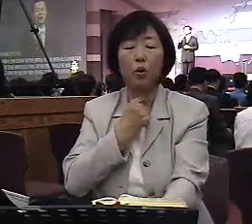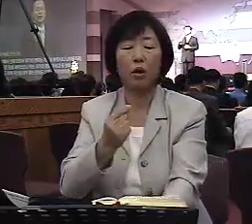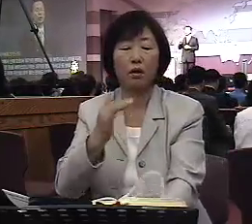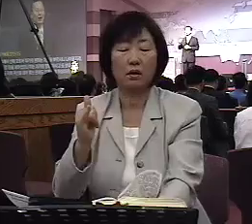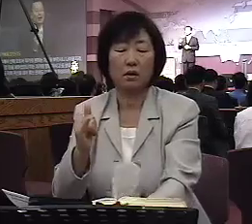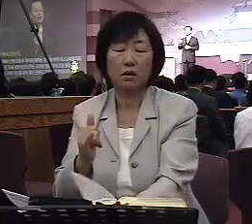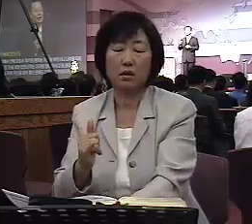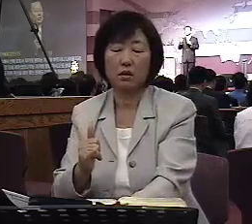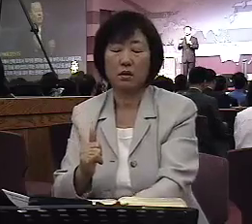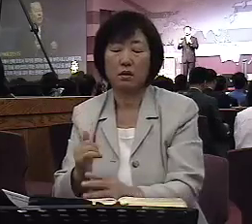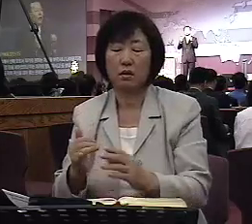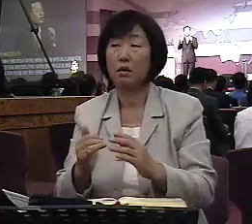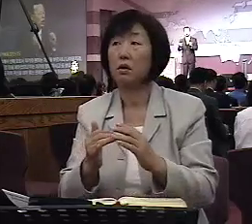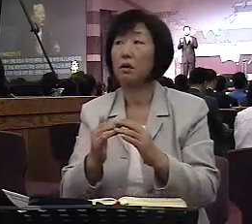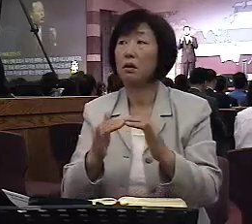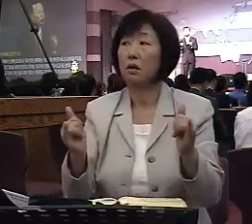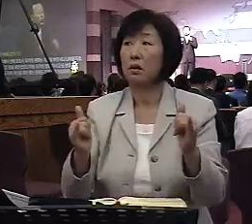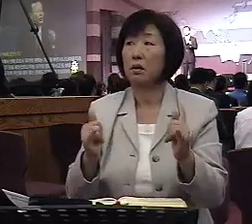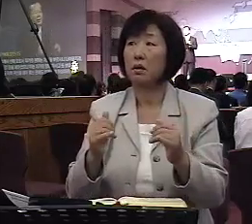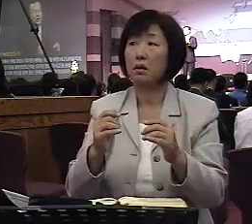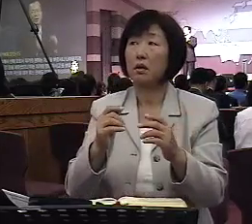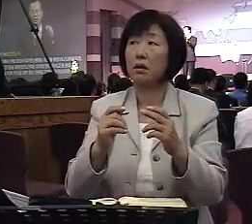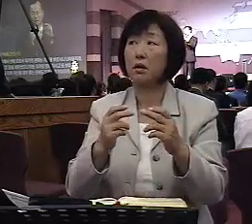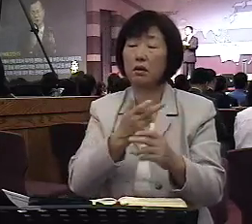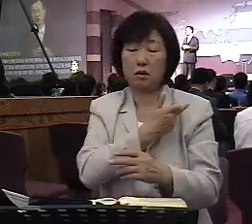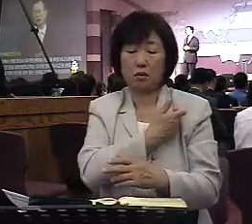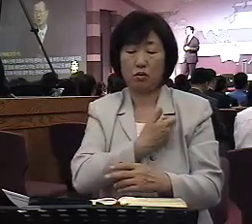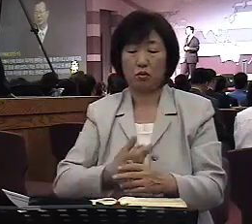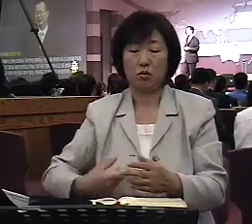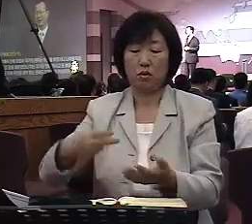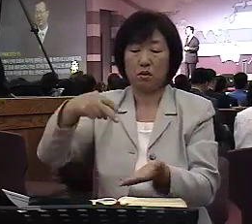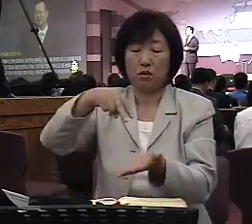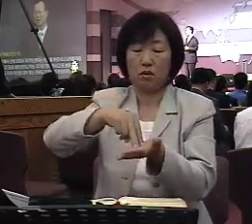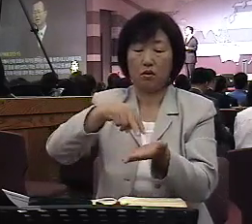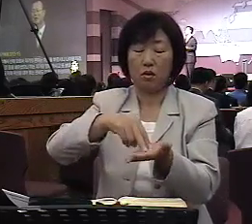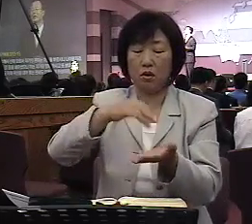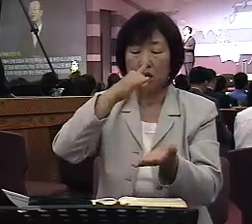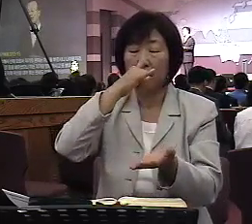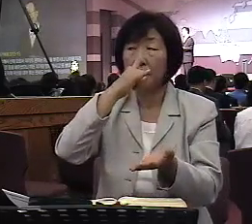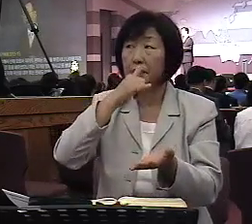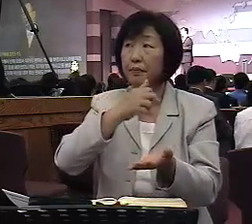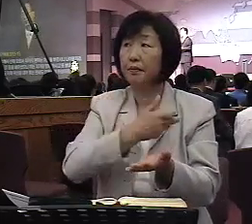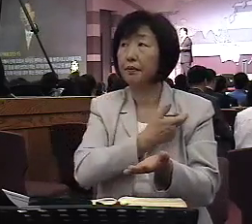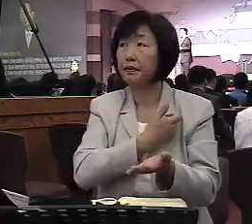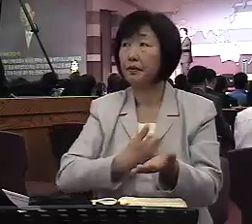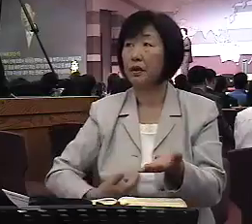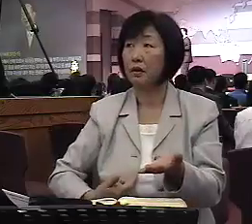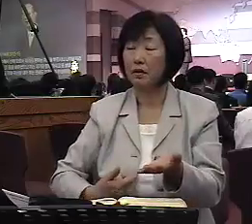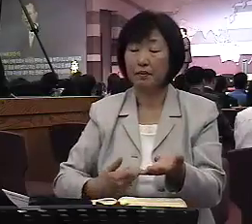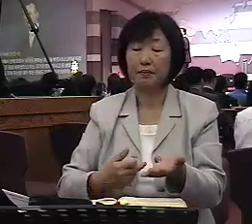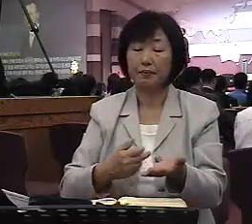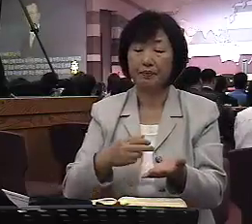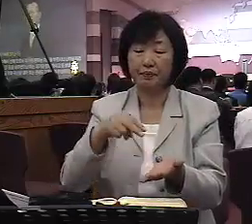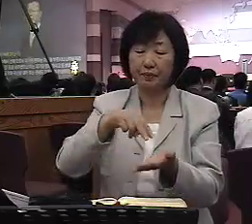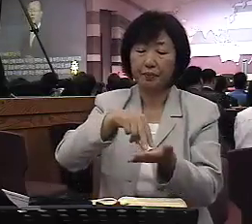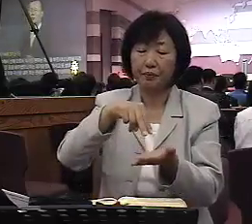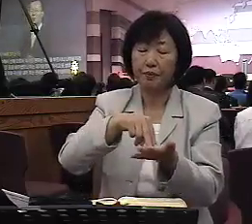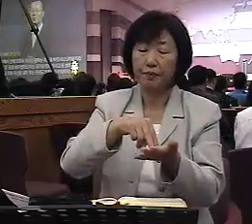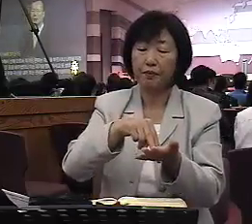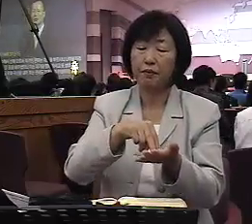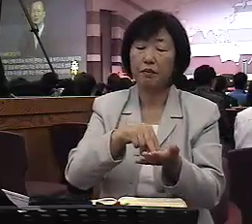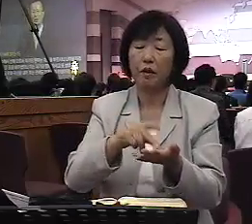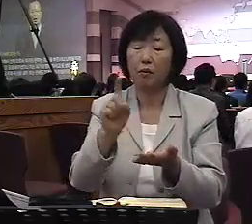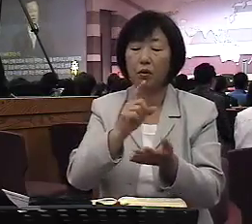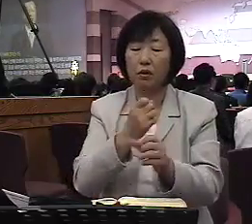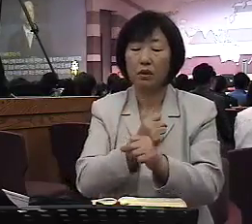자들을, 당신이 원하는 자들을 불러 12제자를 세우셨다고 합니다. 제자들을 세우셨어요. 제자들을 세우셔서